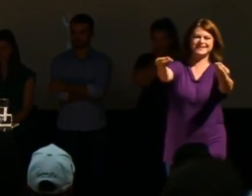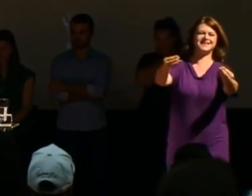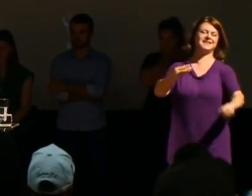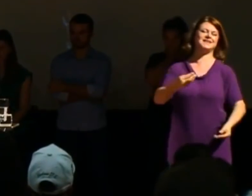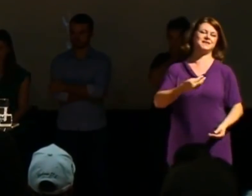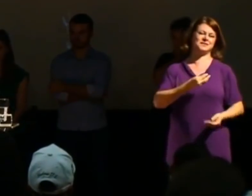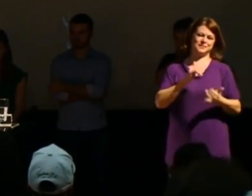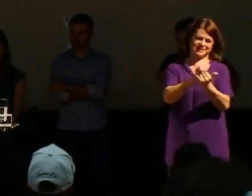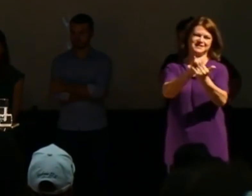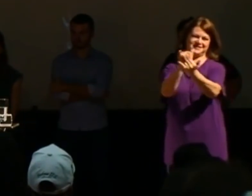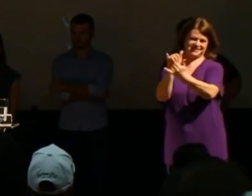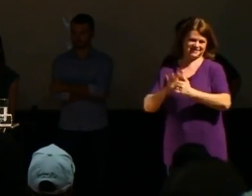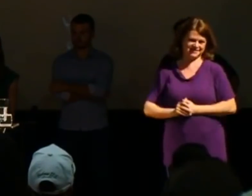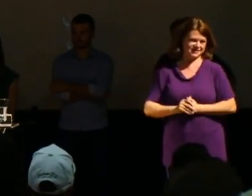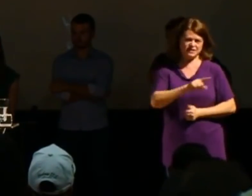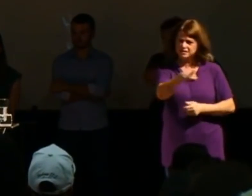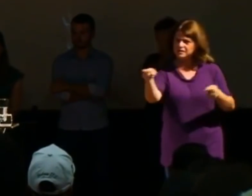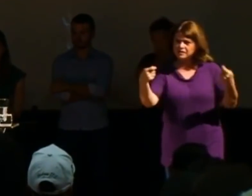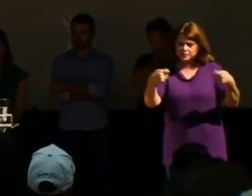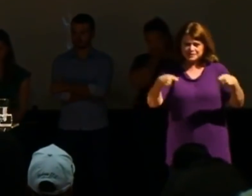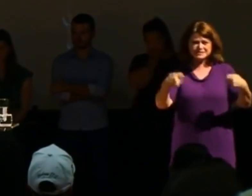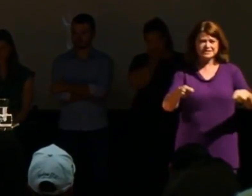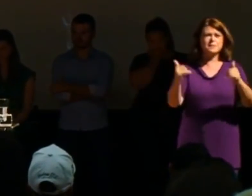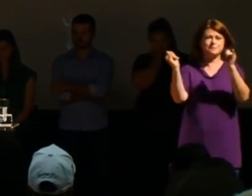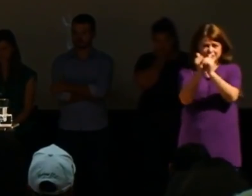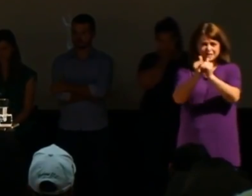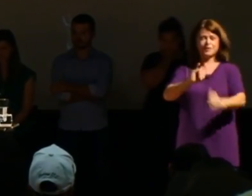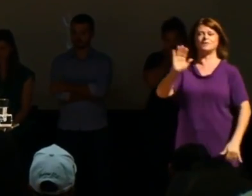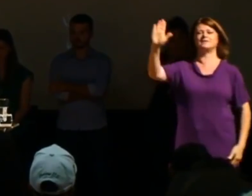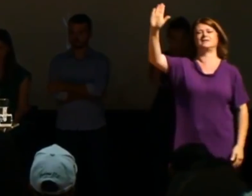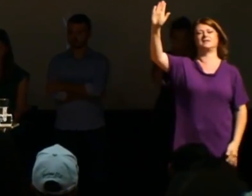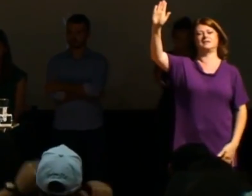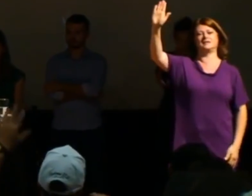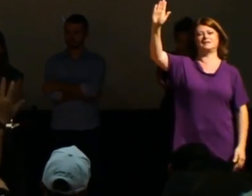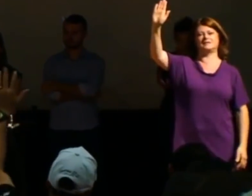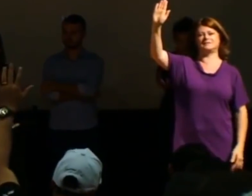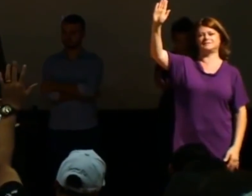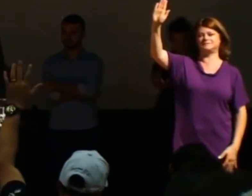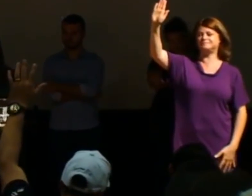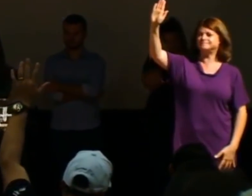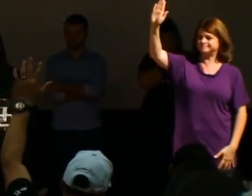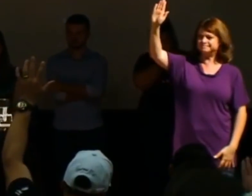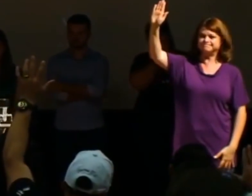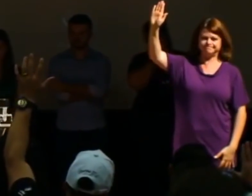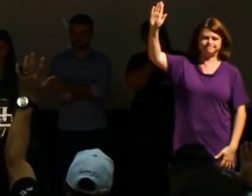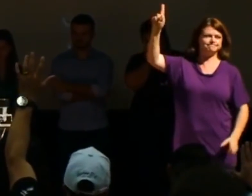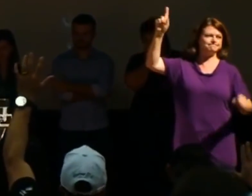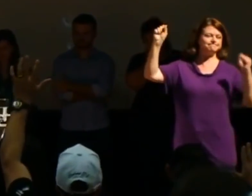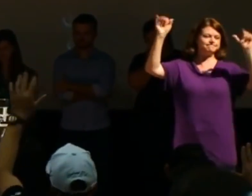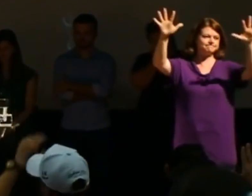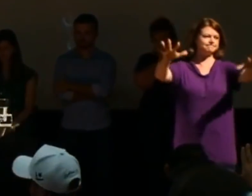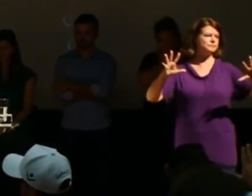perdoado. Está todo mundo com o olho fechado aqui. Só levante sua mão, só isso. Eu preciso ser perdoado. Deus abençoe todos vocês,